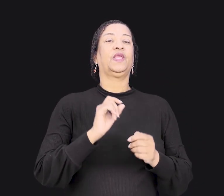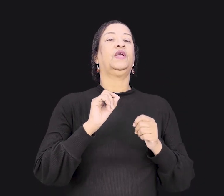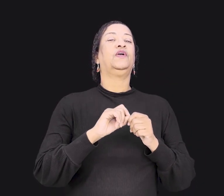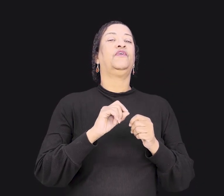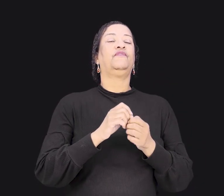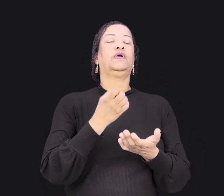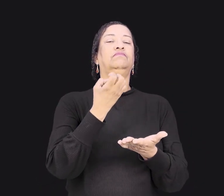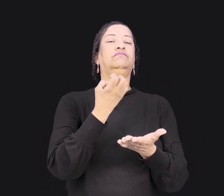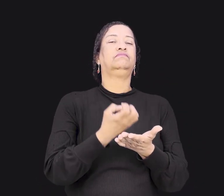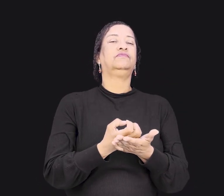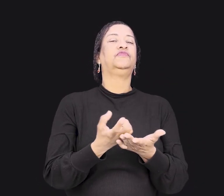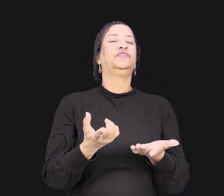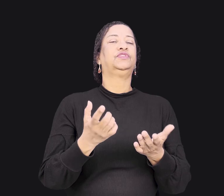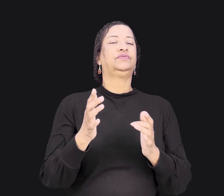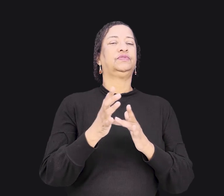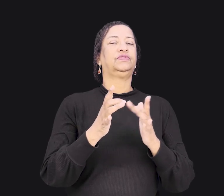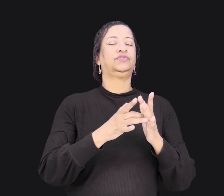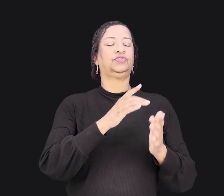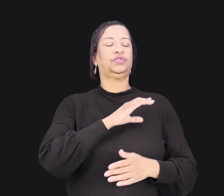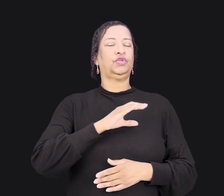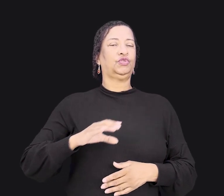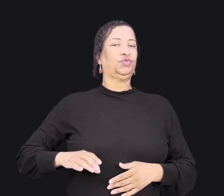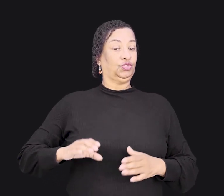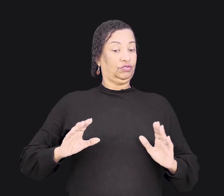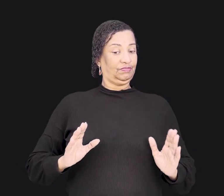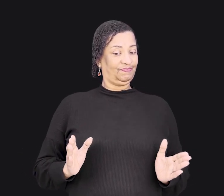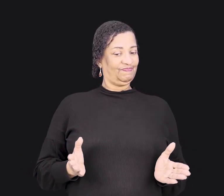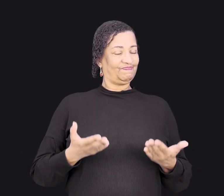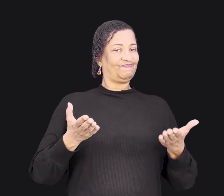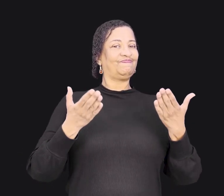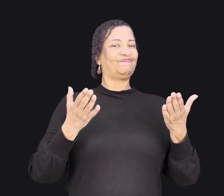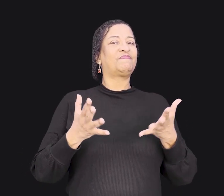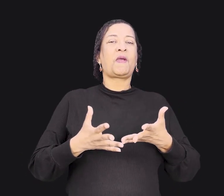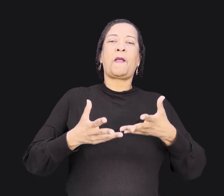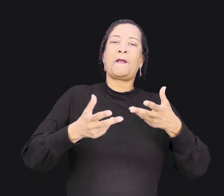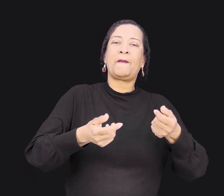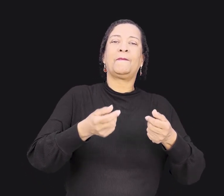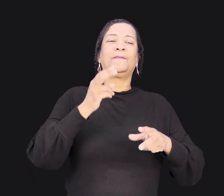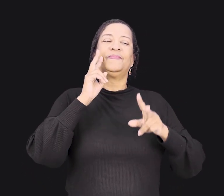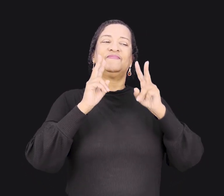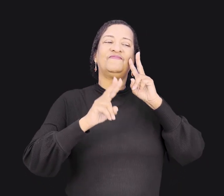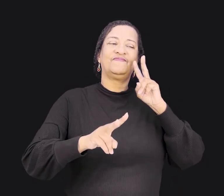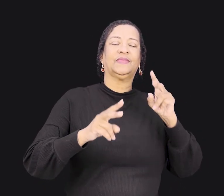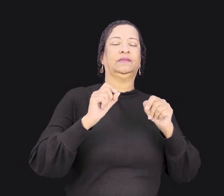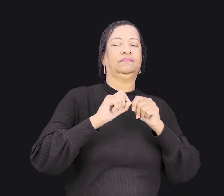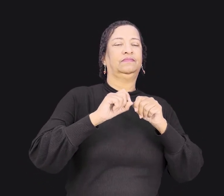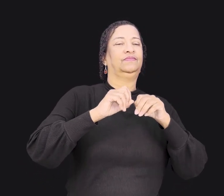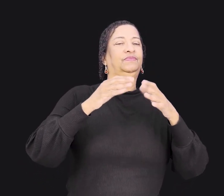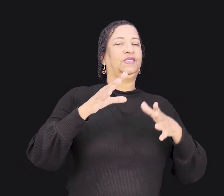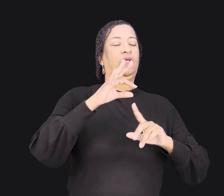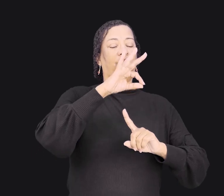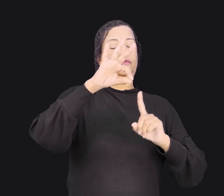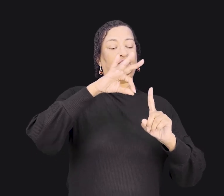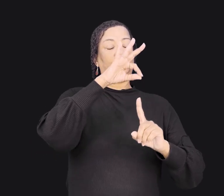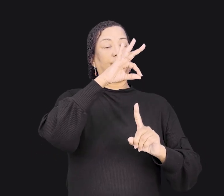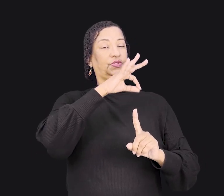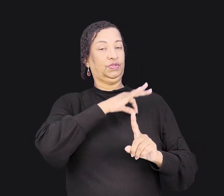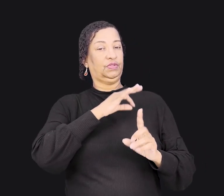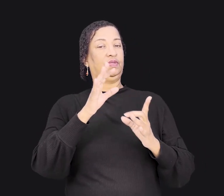de Jesus Cristo muito empolgante. É maravilhoso ver os milagres do Espírito Santo, do Jesus Cristo vivo e